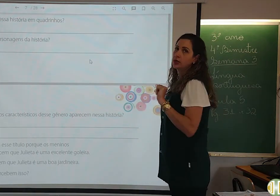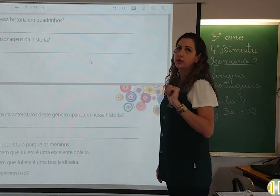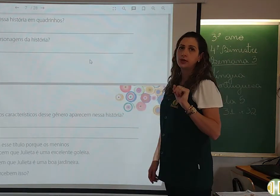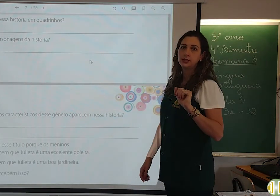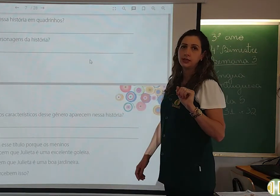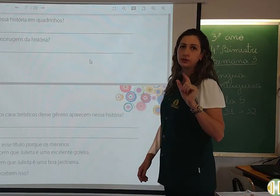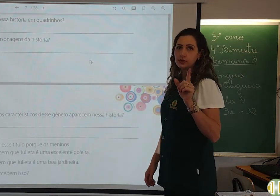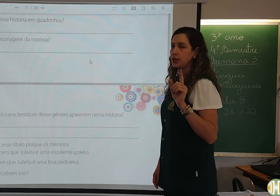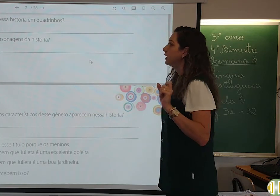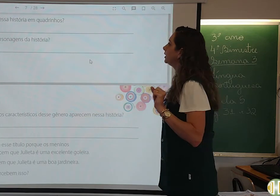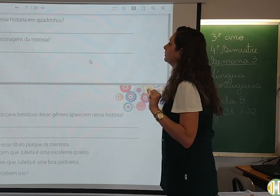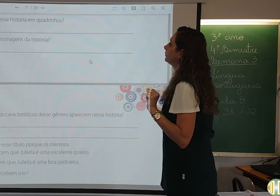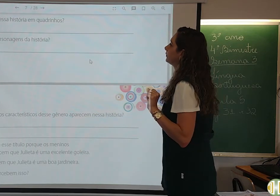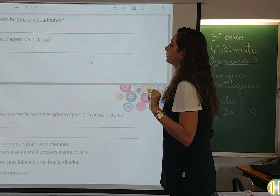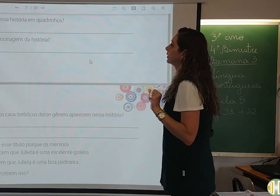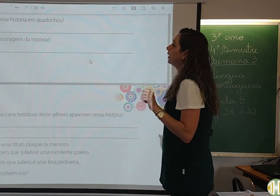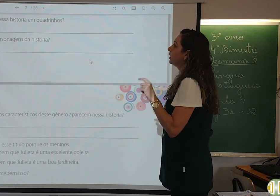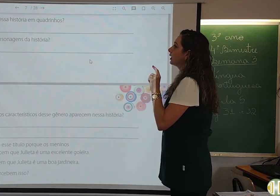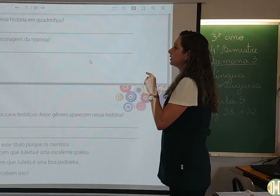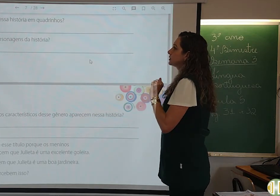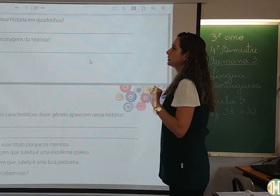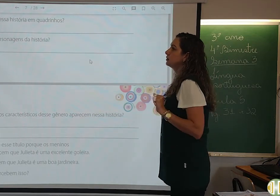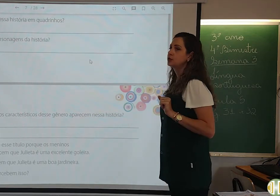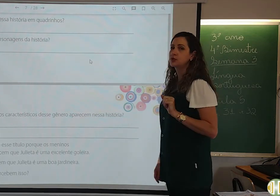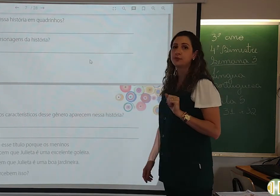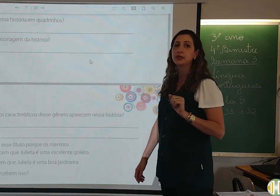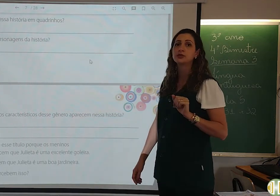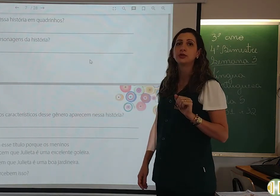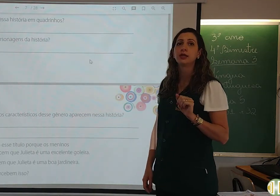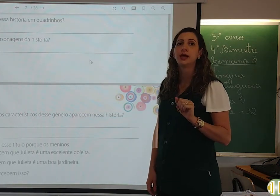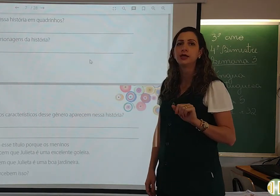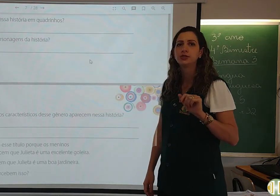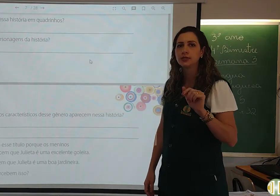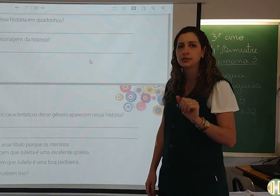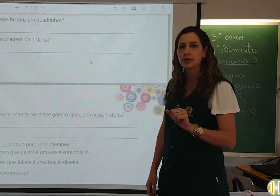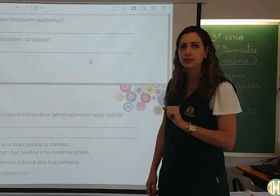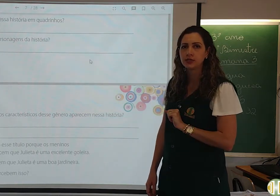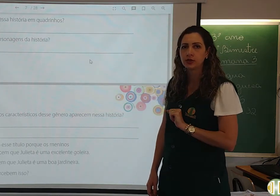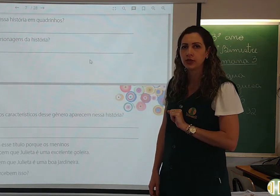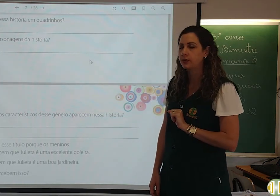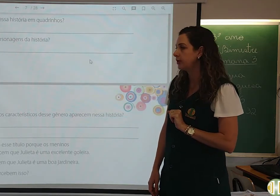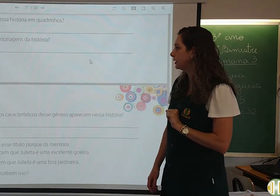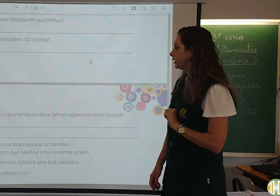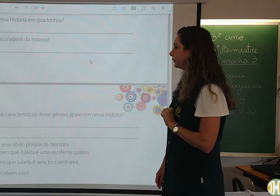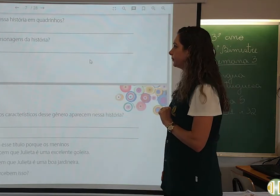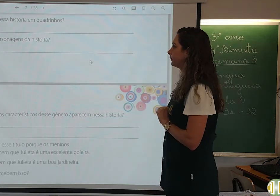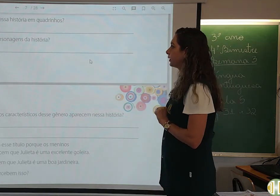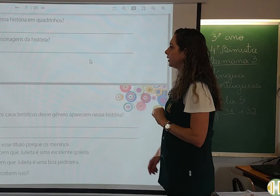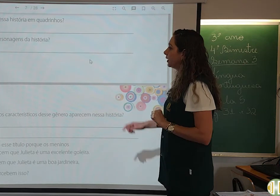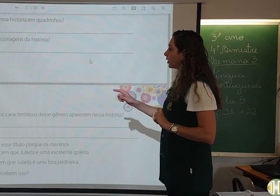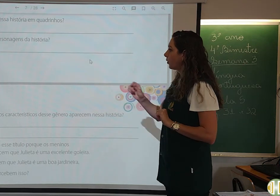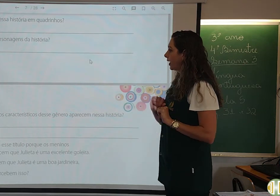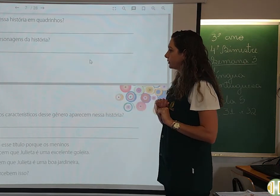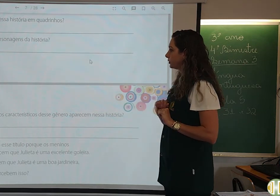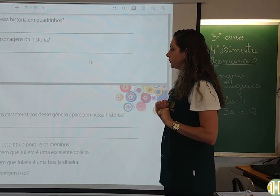história em quadrinhos? E aí? Quem são os personagens dessa história em quadrinho? 4.